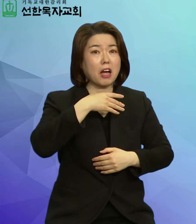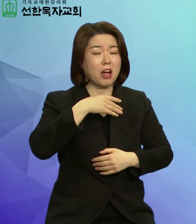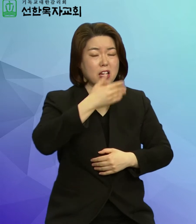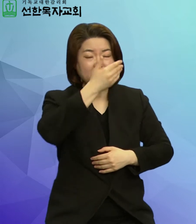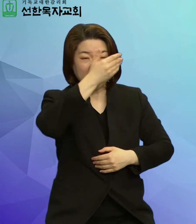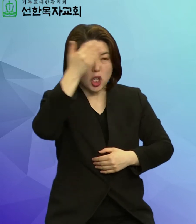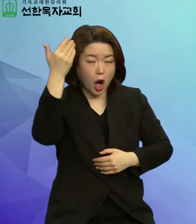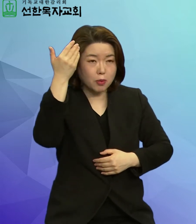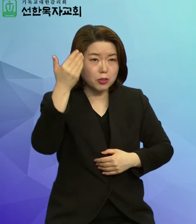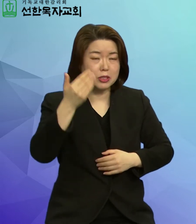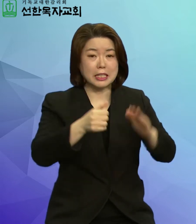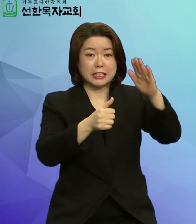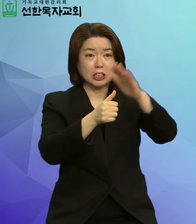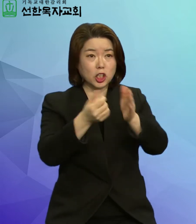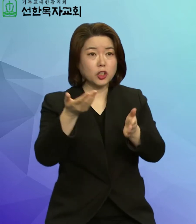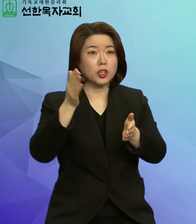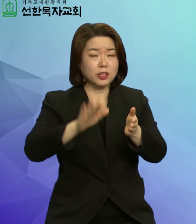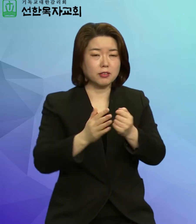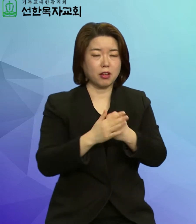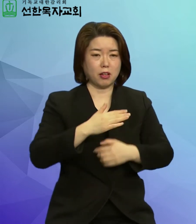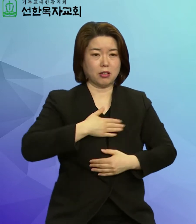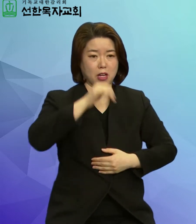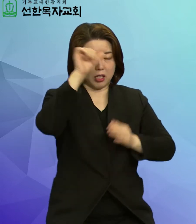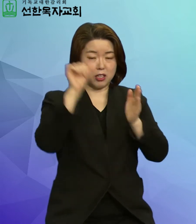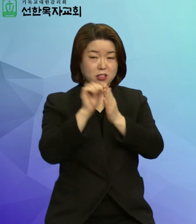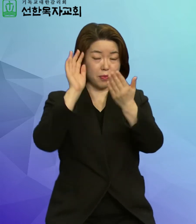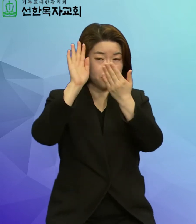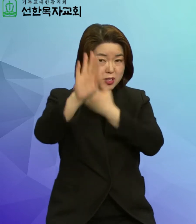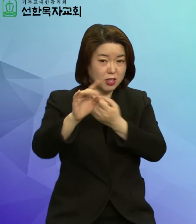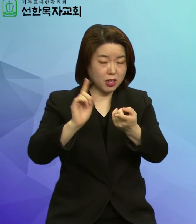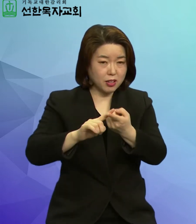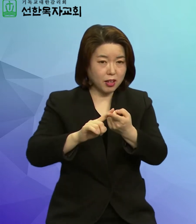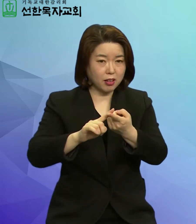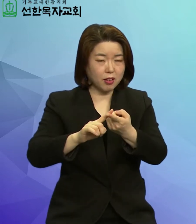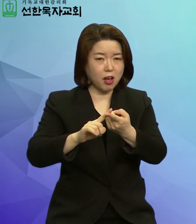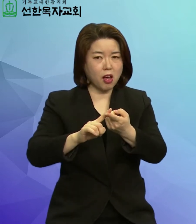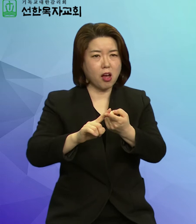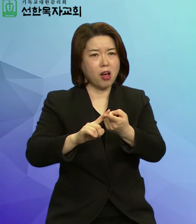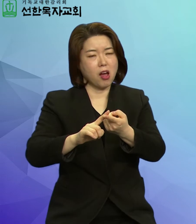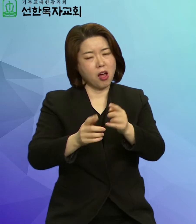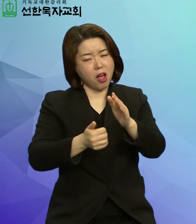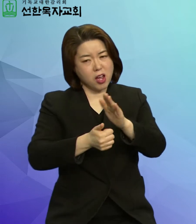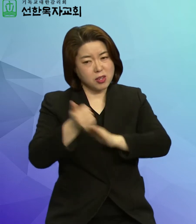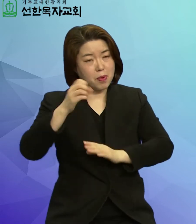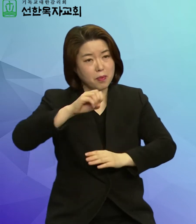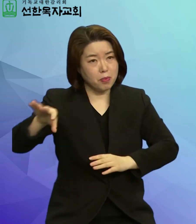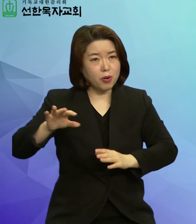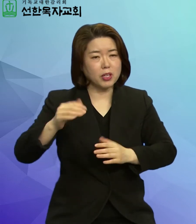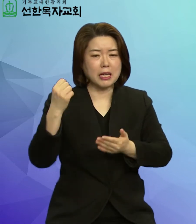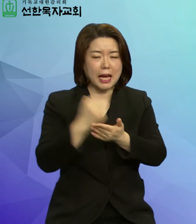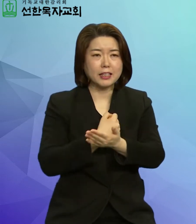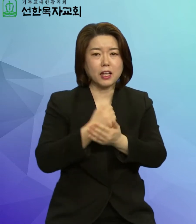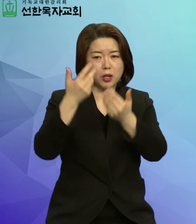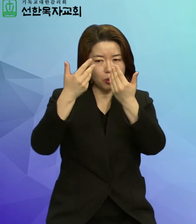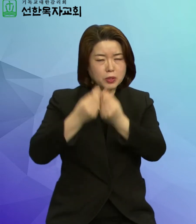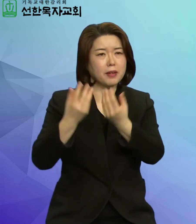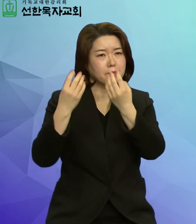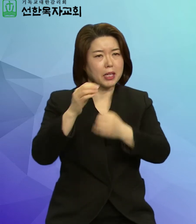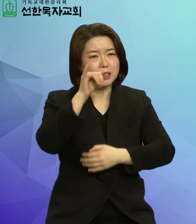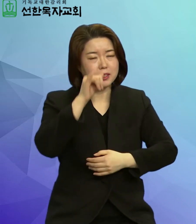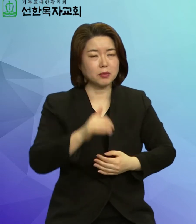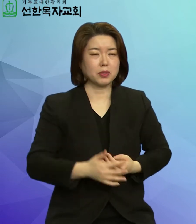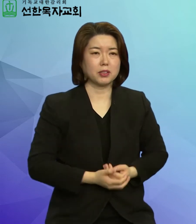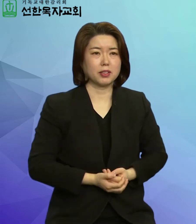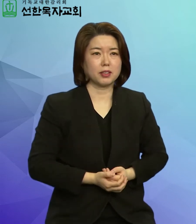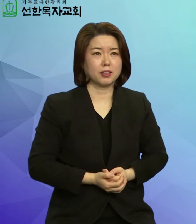어린 청년인데도 자기의 인생의 미래에 대하여 희망을 다 버린 안타까운 경우도 참 많습니다.